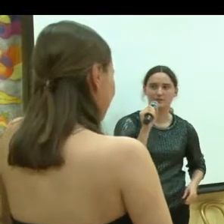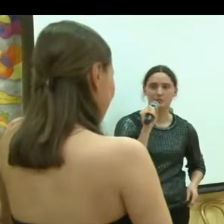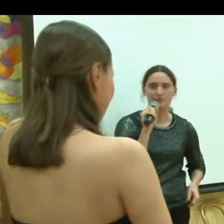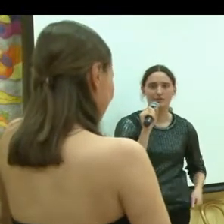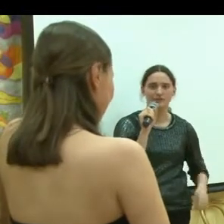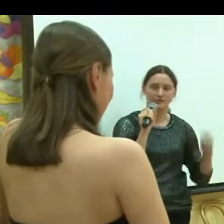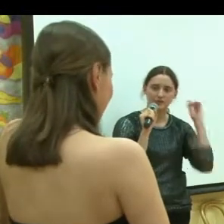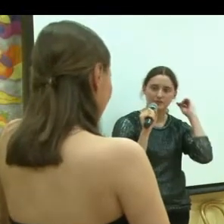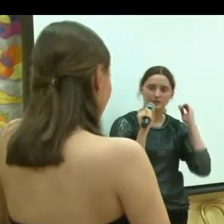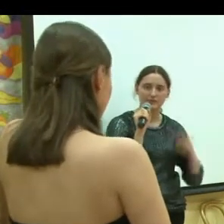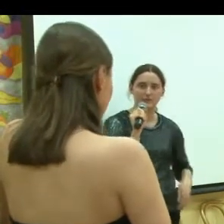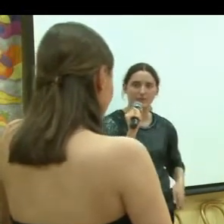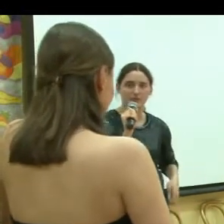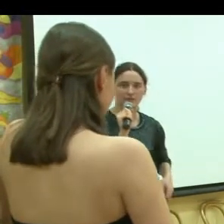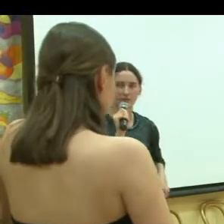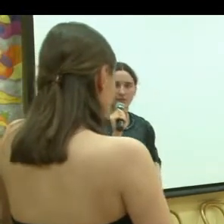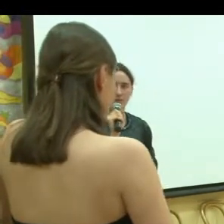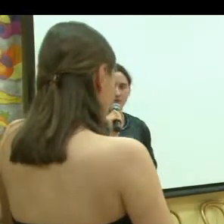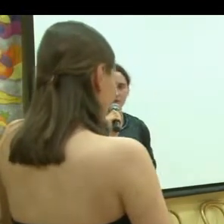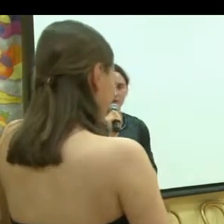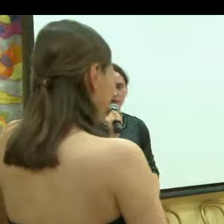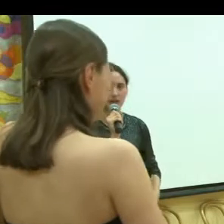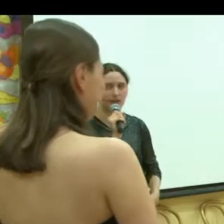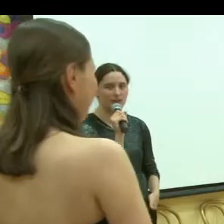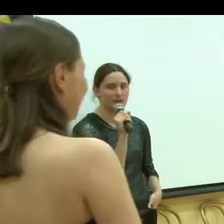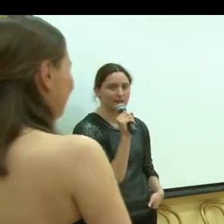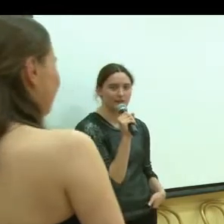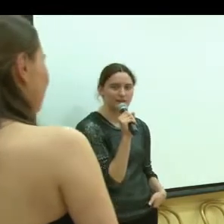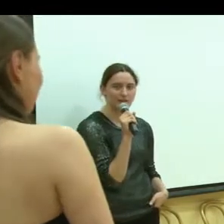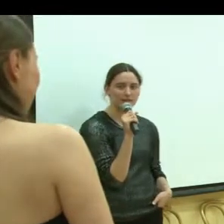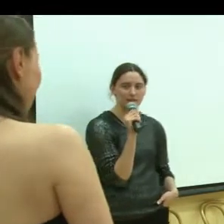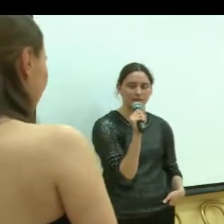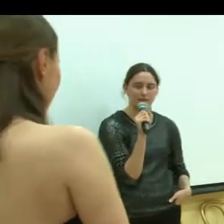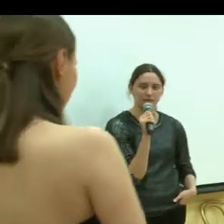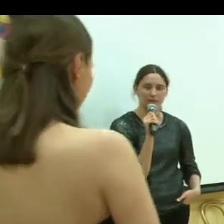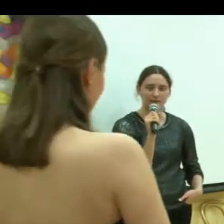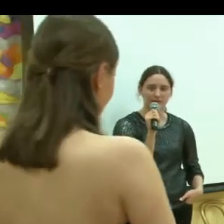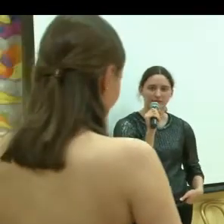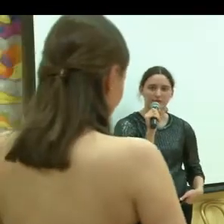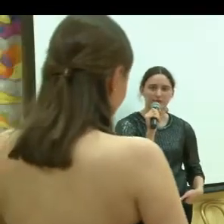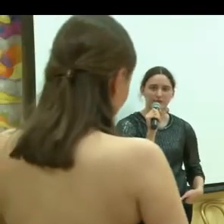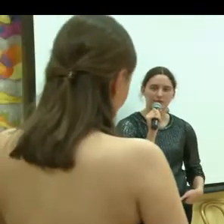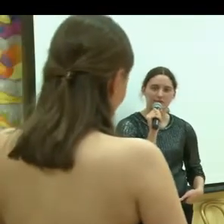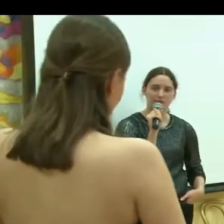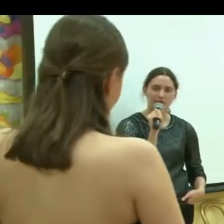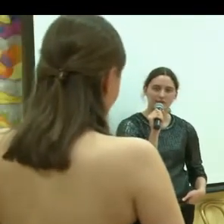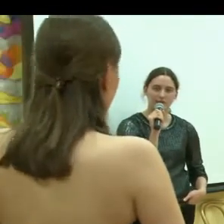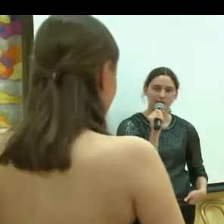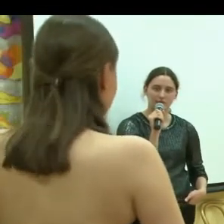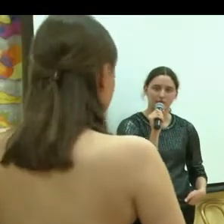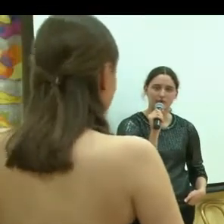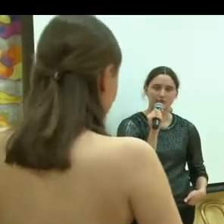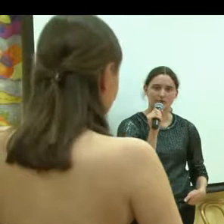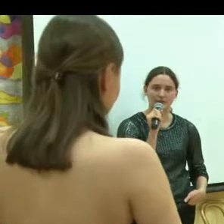które są rozpuszczone, tylko z tyłu są zebrane taką jedną spinką, natomiast sięgają do ramion. Na szyi, na szaryku, zdaje